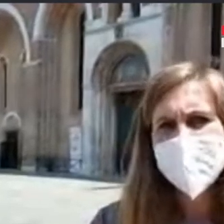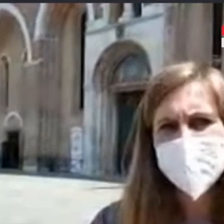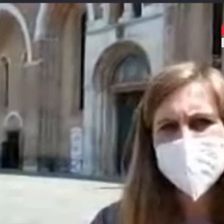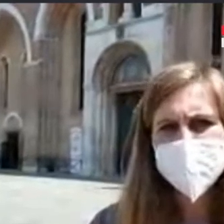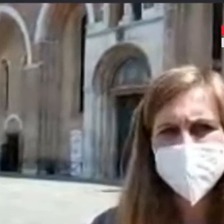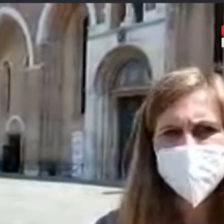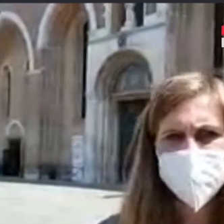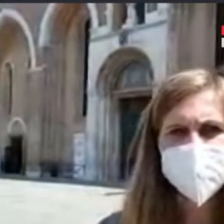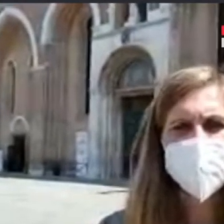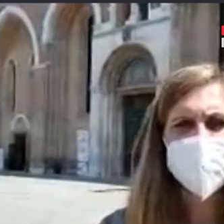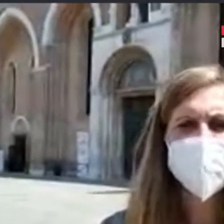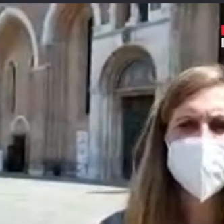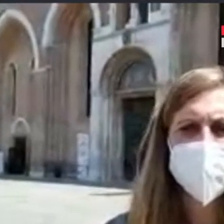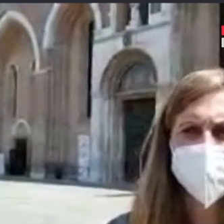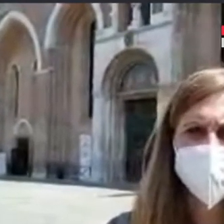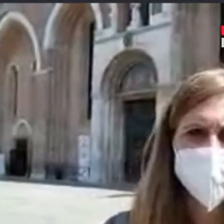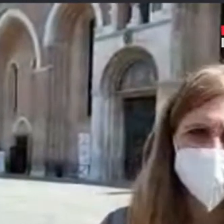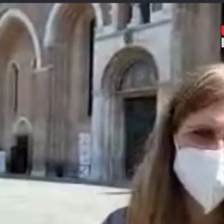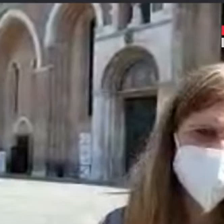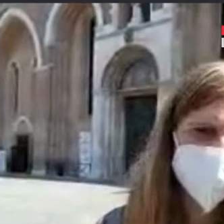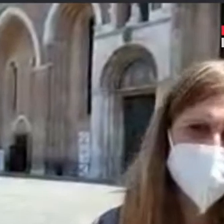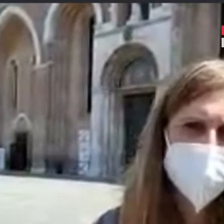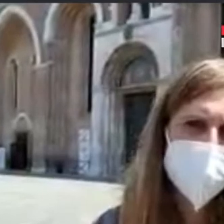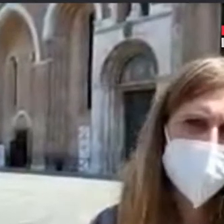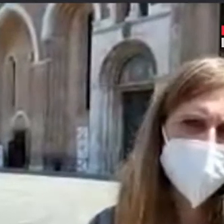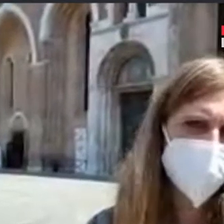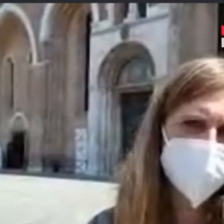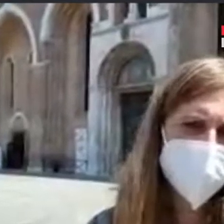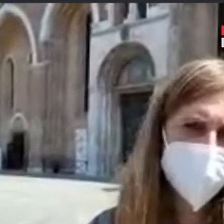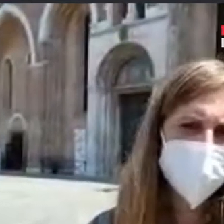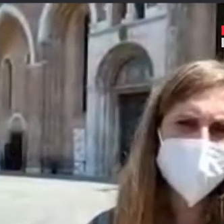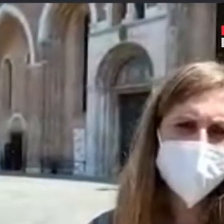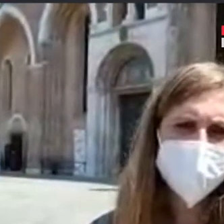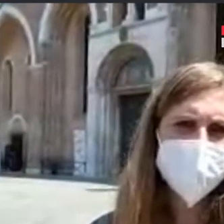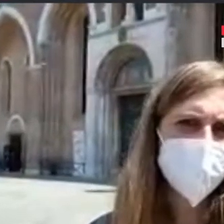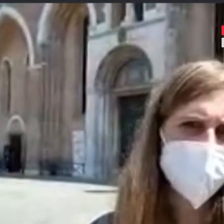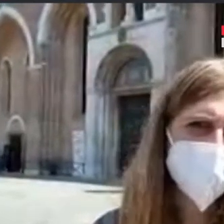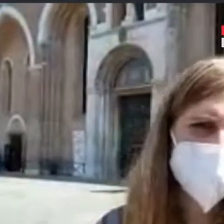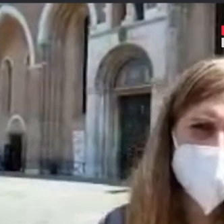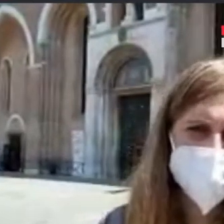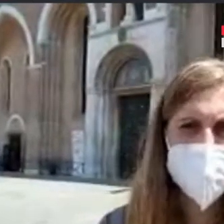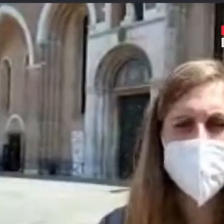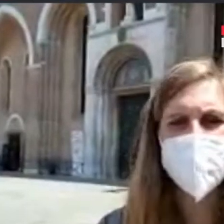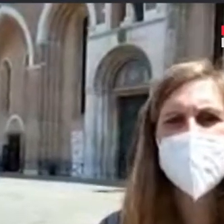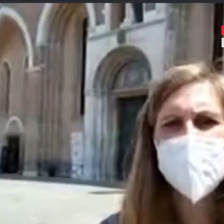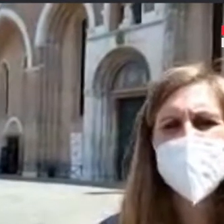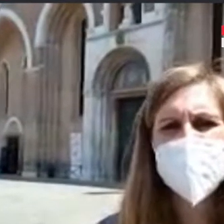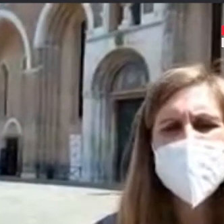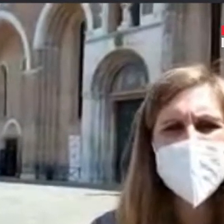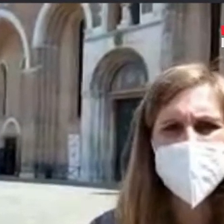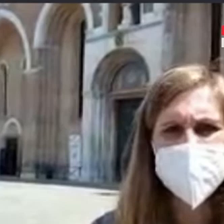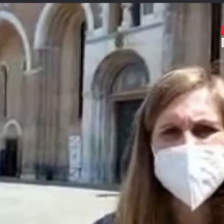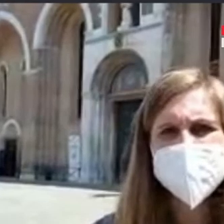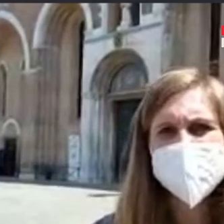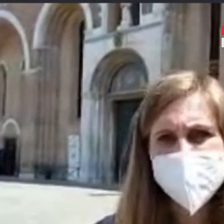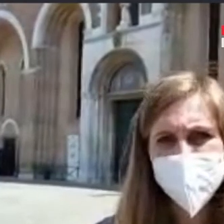di ripartenza. Per quanto riguarda le celebrazioni, qui a Padova ci saranno ovviamente le messe a tutte le ore del giorno,